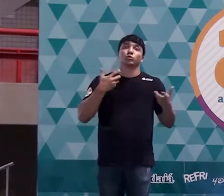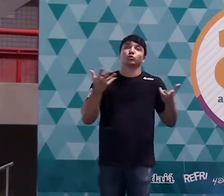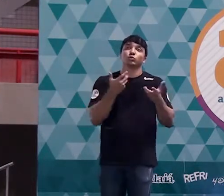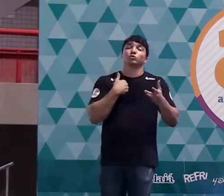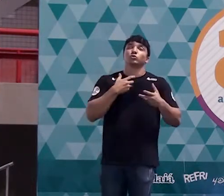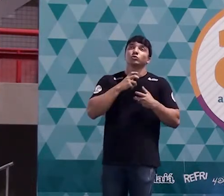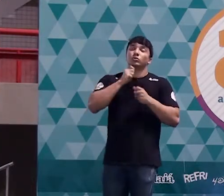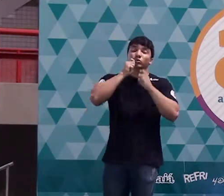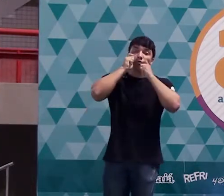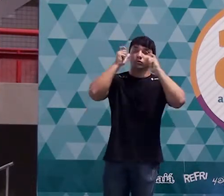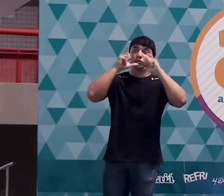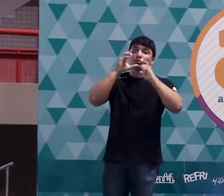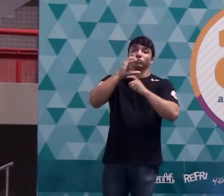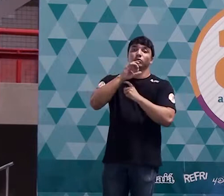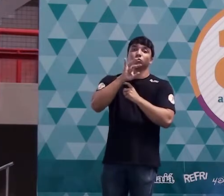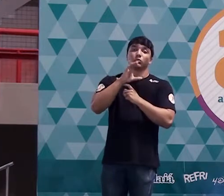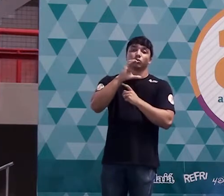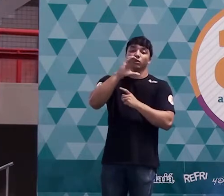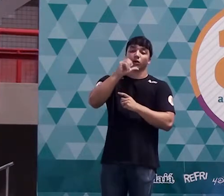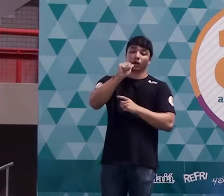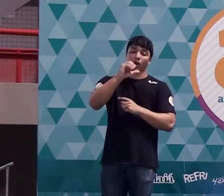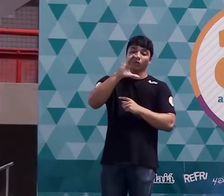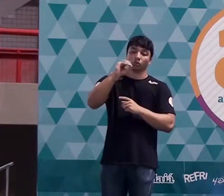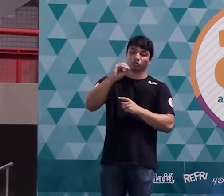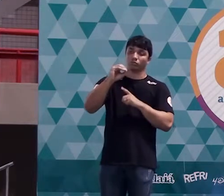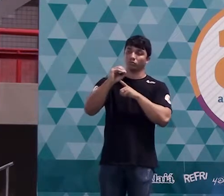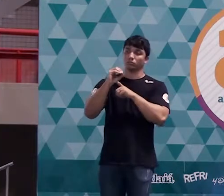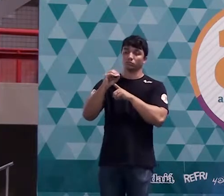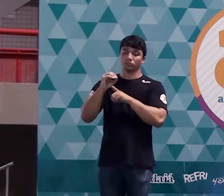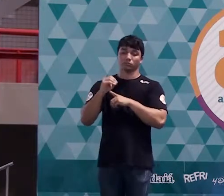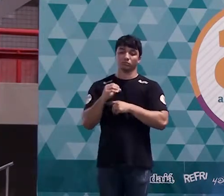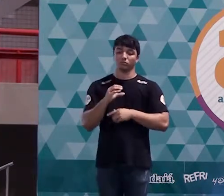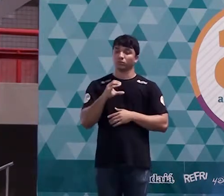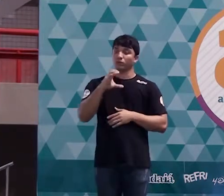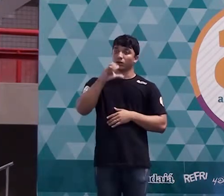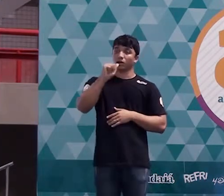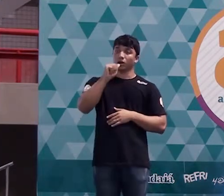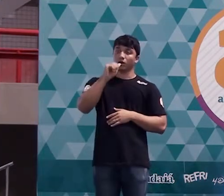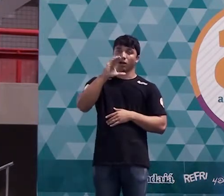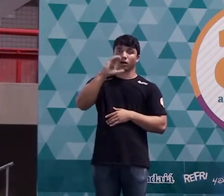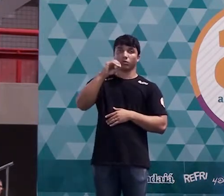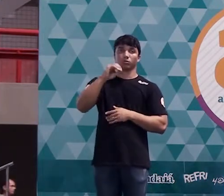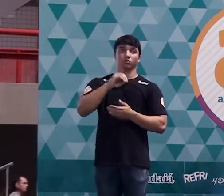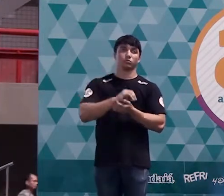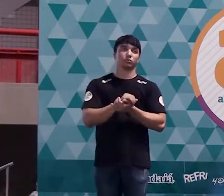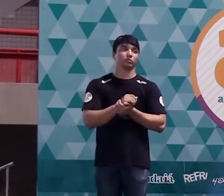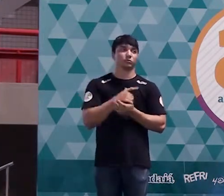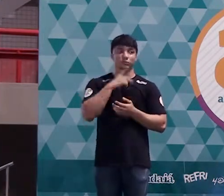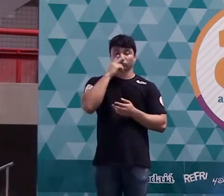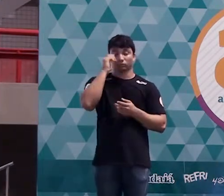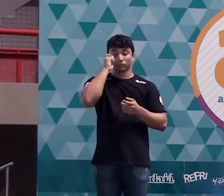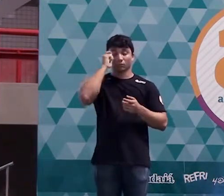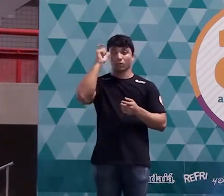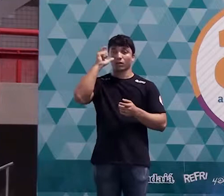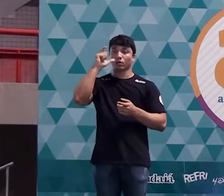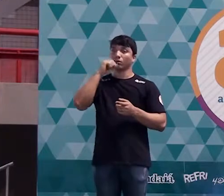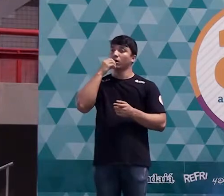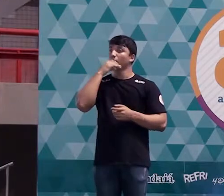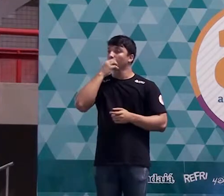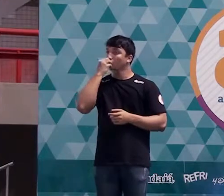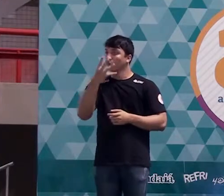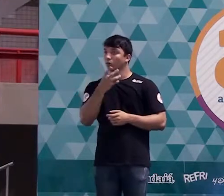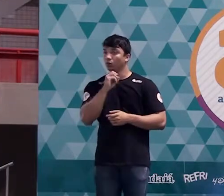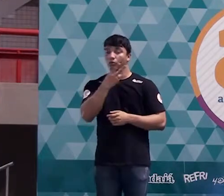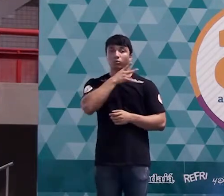eu amanheci um caco. Amanhecer um caco é coisa